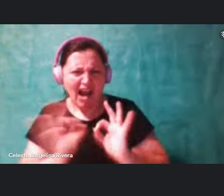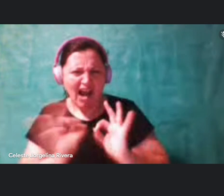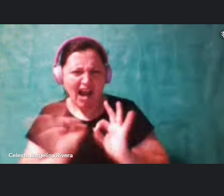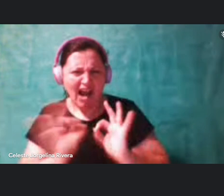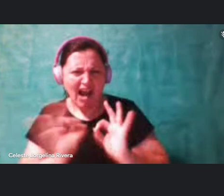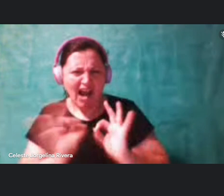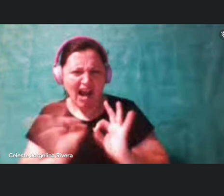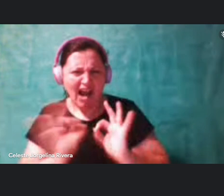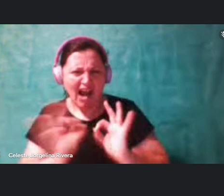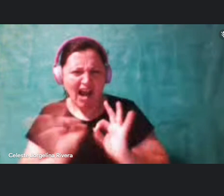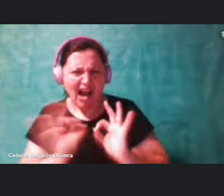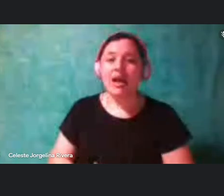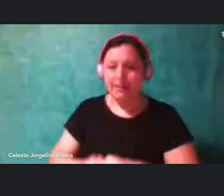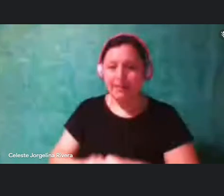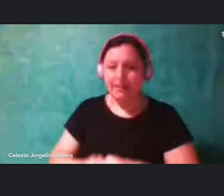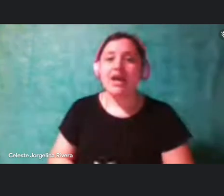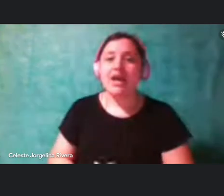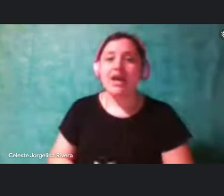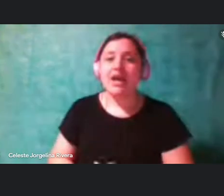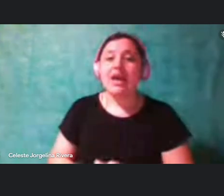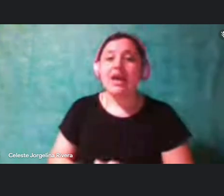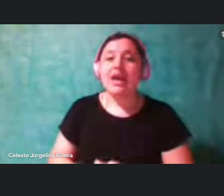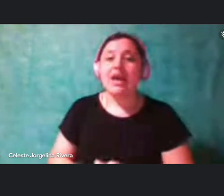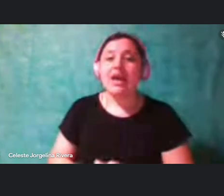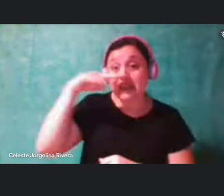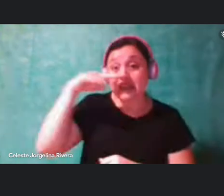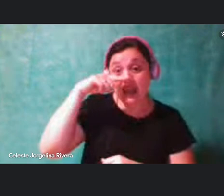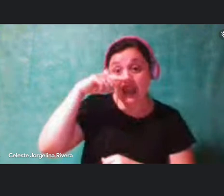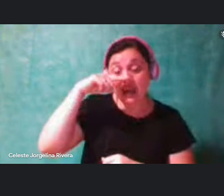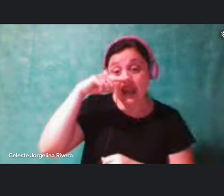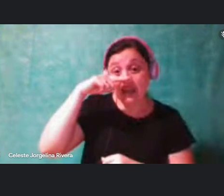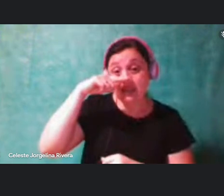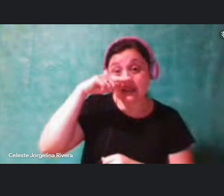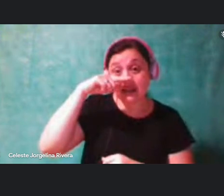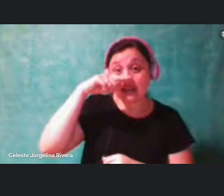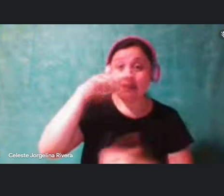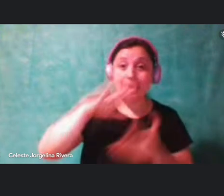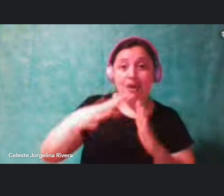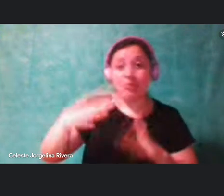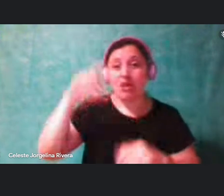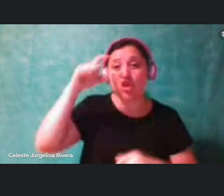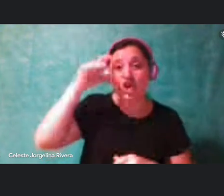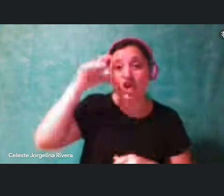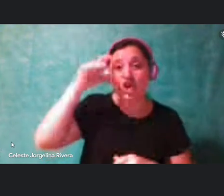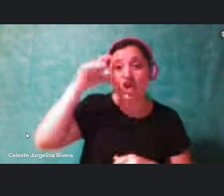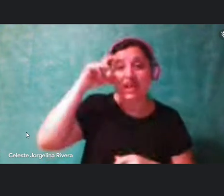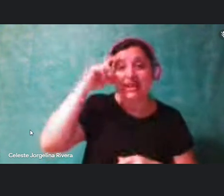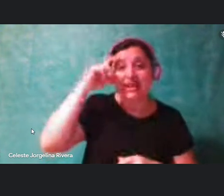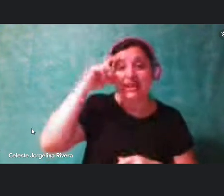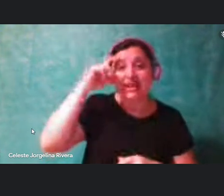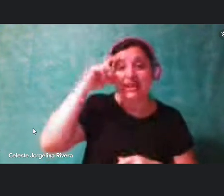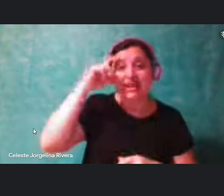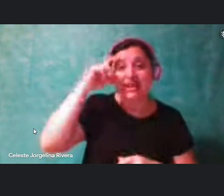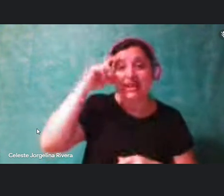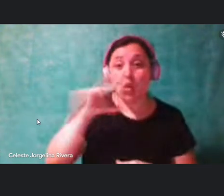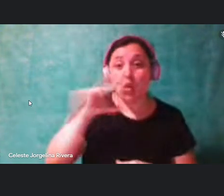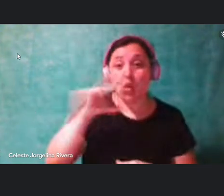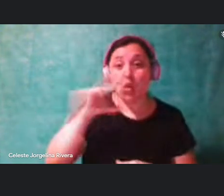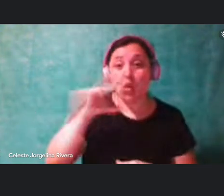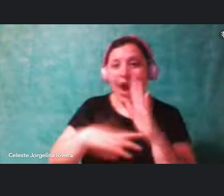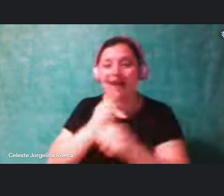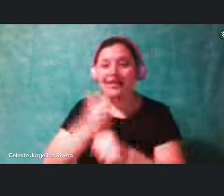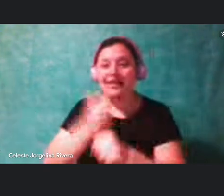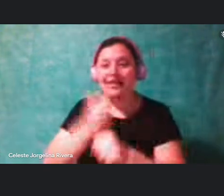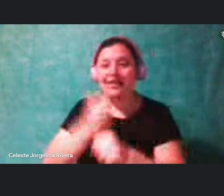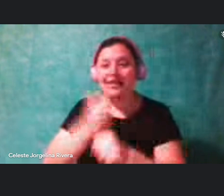el 7 es el último día, comienza en realidad el 10, el 10 de julio, hasta el 24 de julio. Ahí no hay